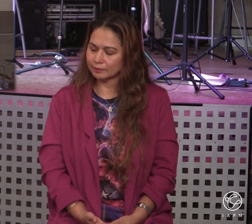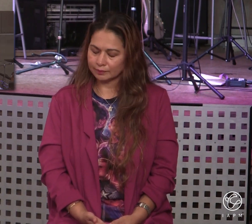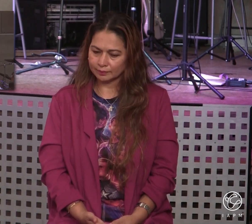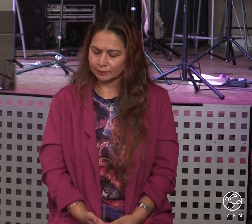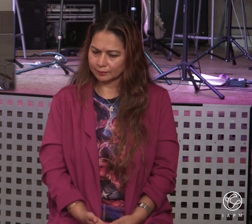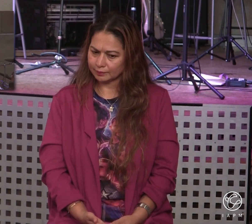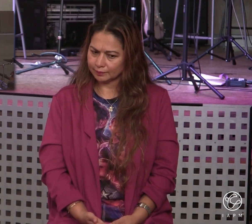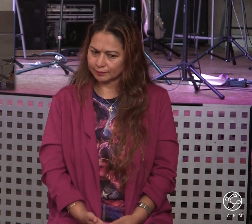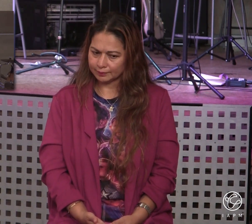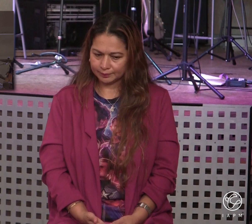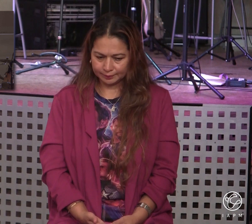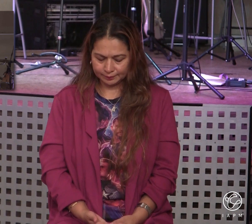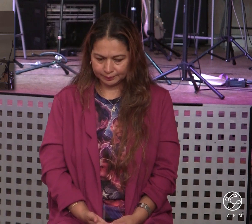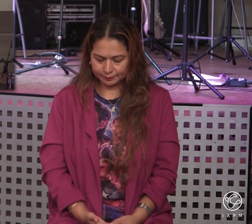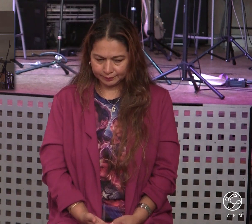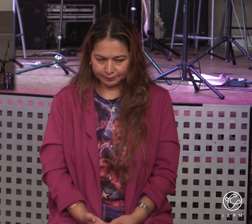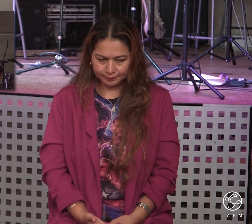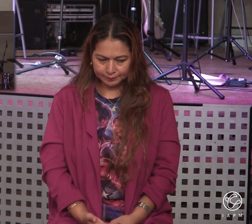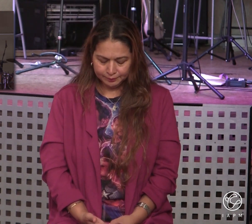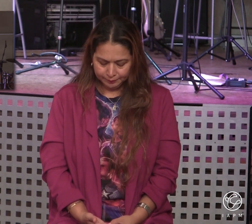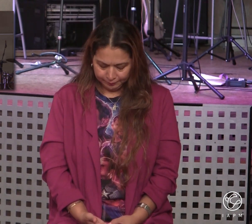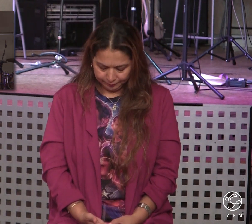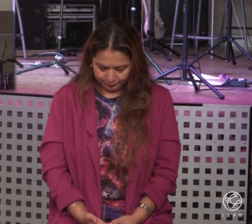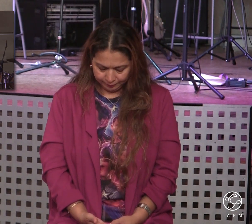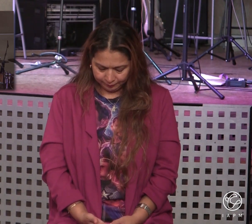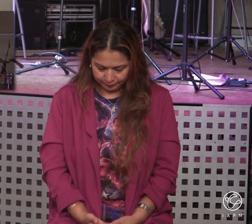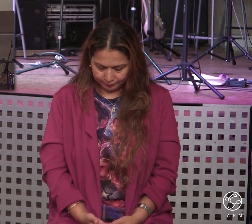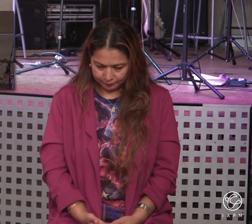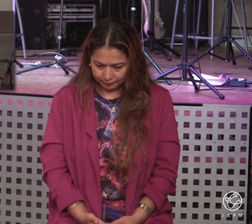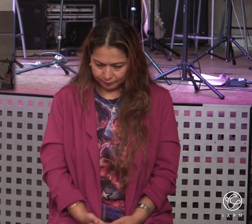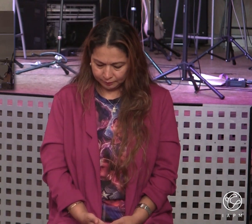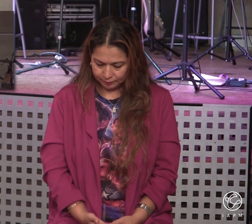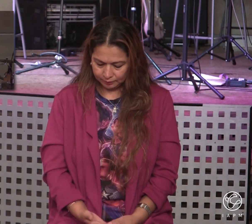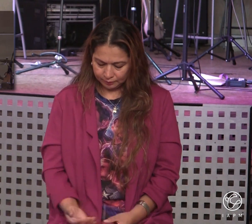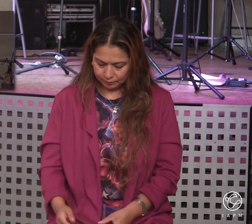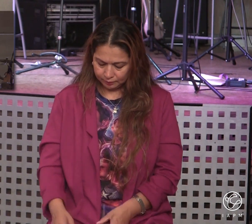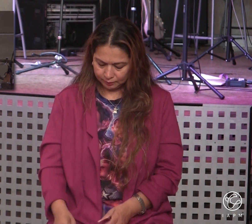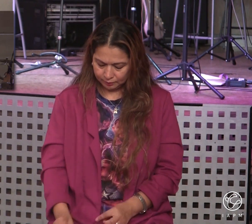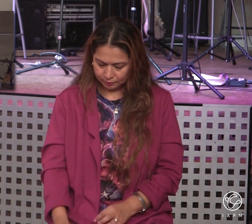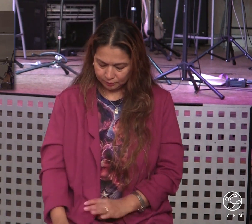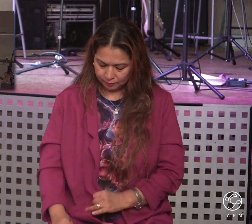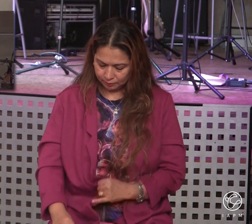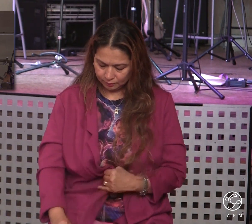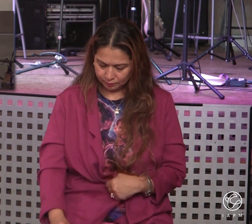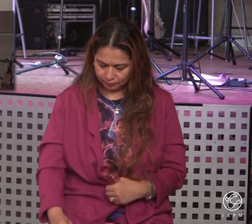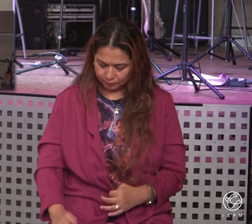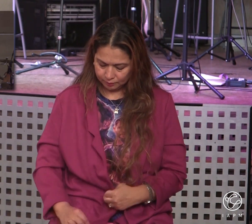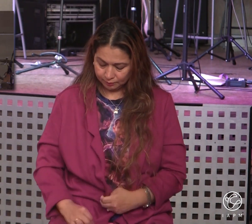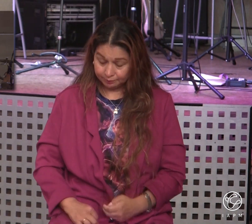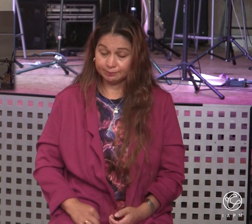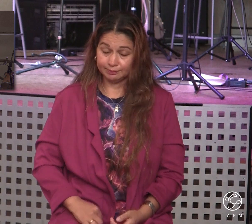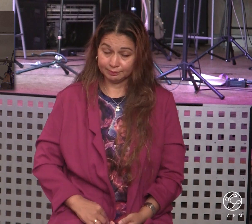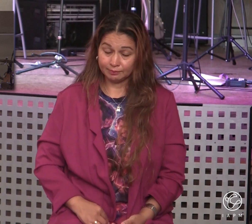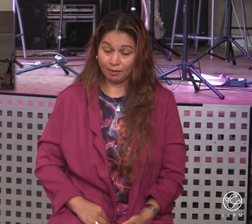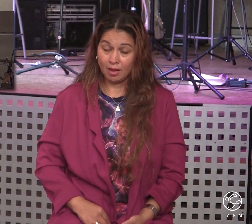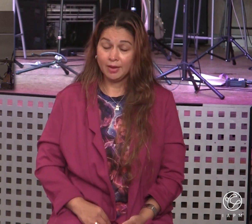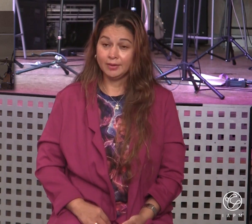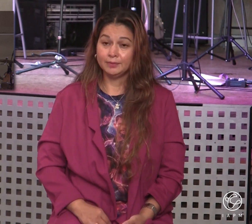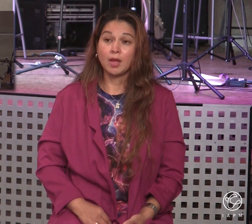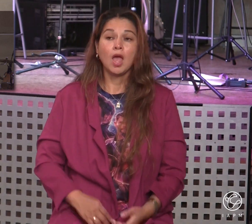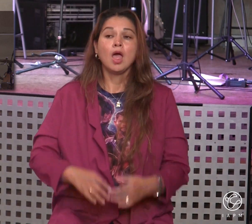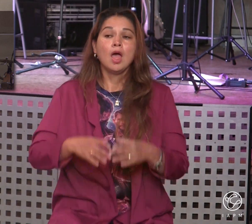en aerodinámica, en aviones, que es la de punto de no retorno.